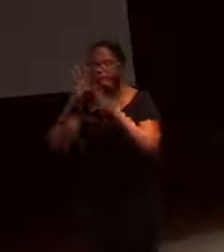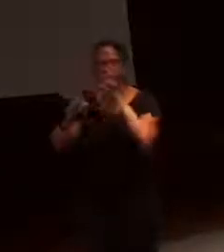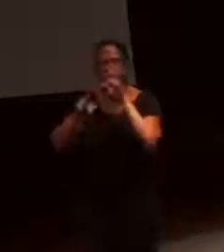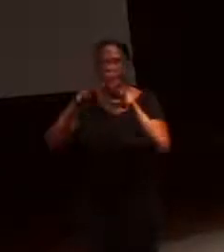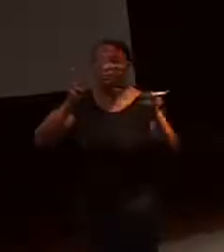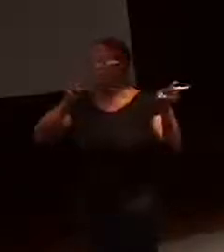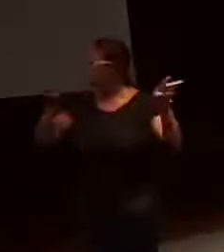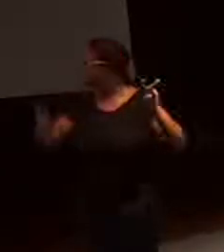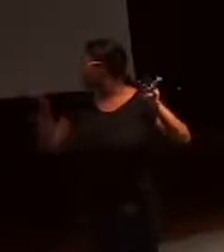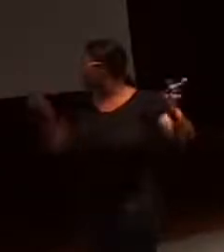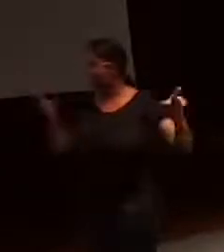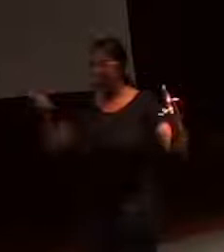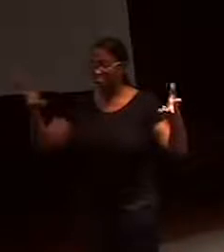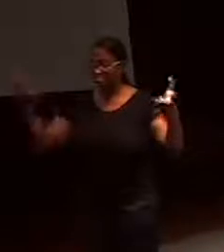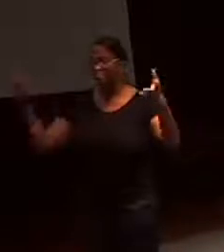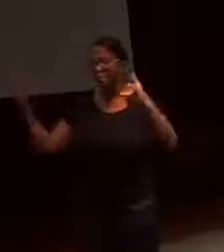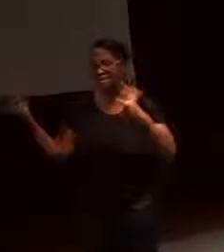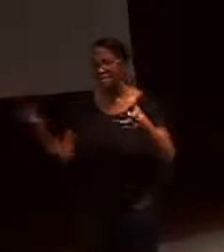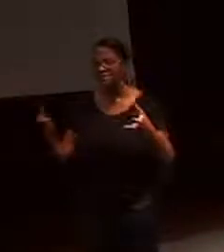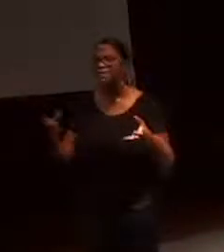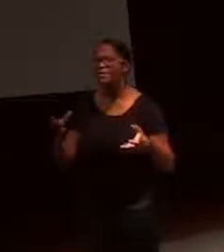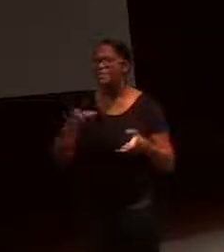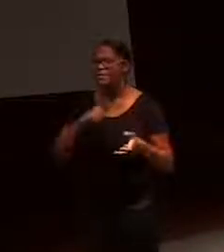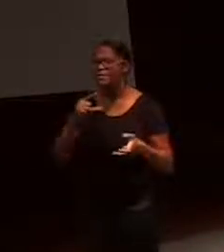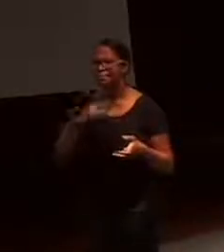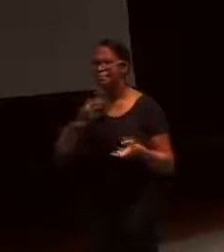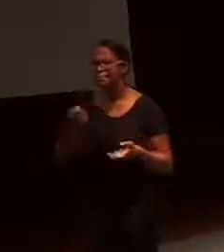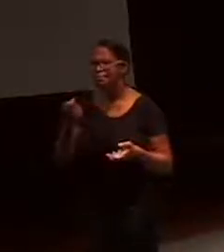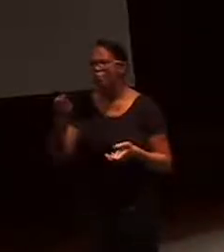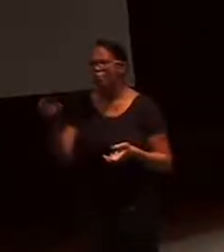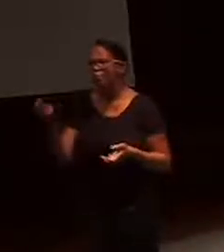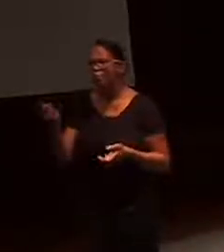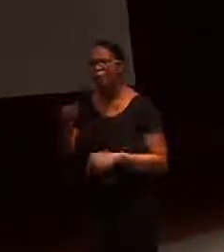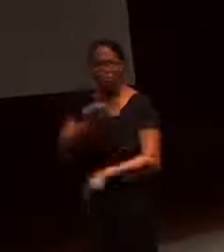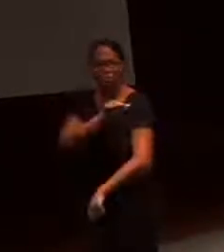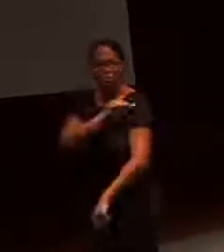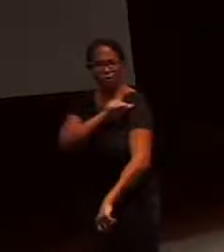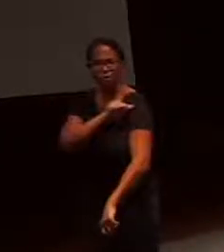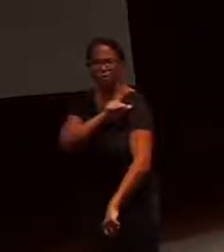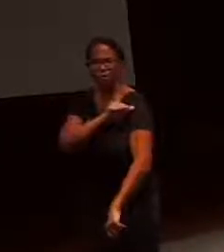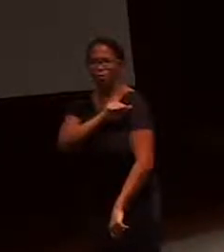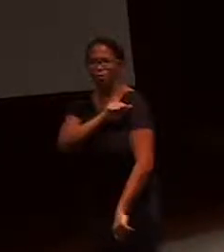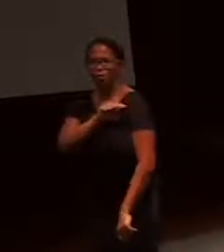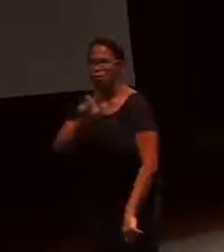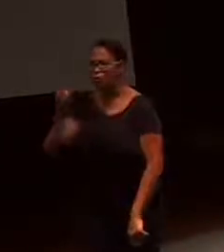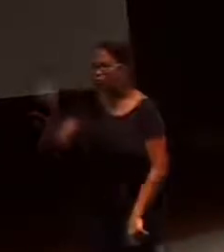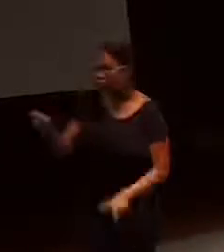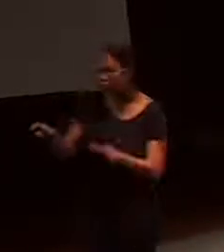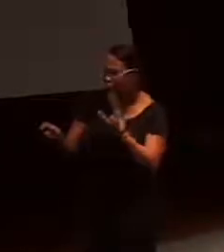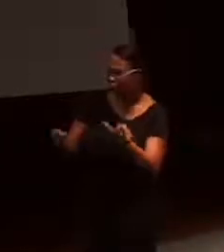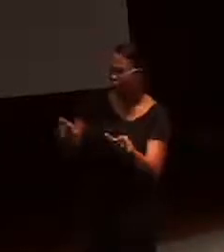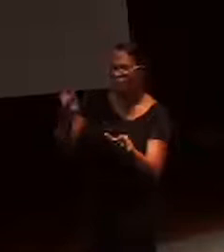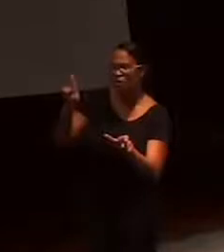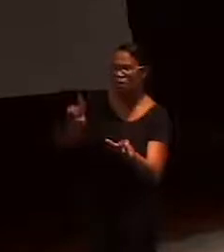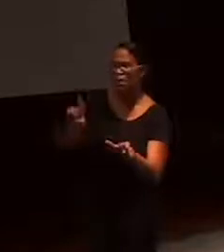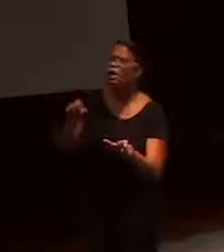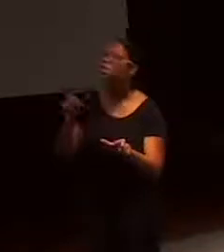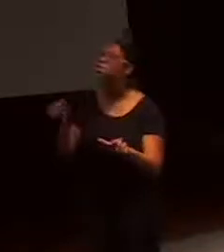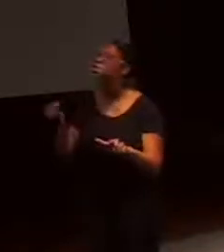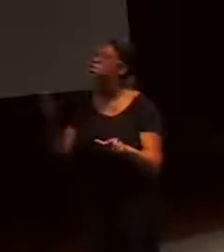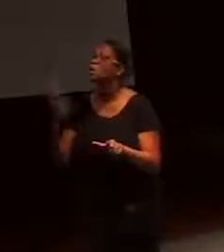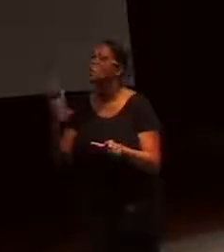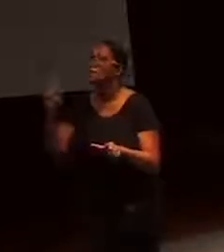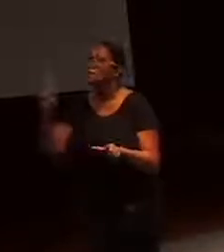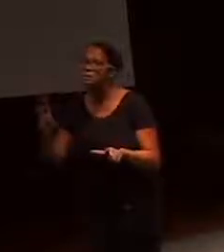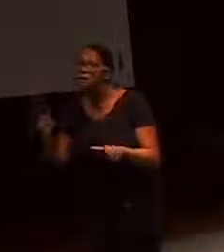aleatoriamente para os lados, nós vamos ver que temos muito poucos alunos que têm algum tipo de deficiência, seja auditiva,